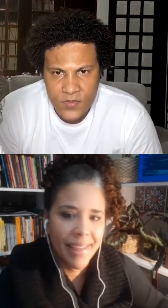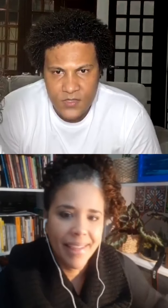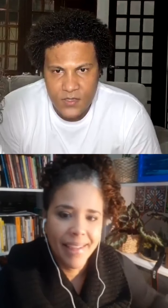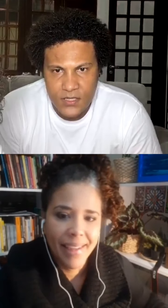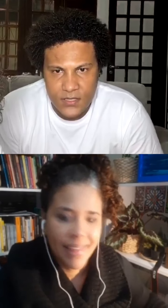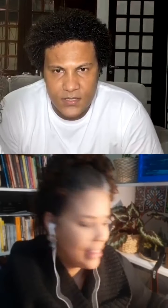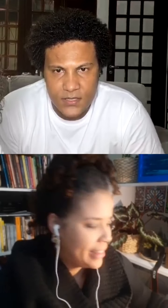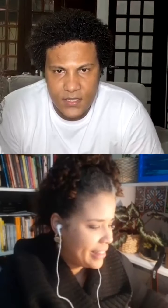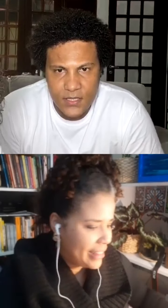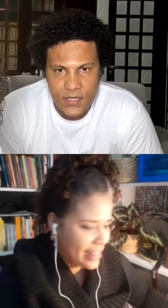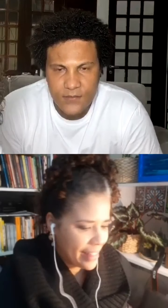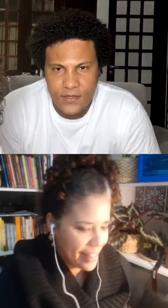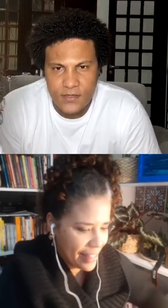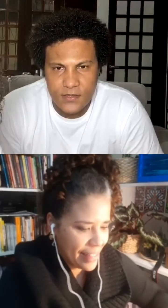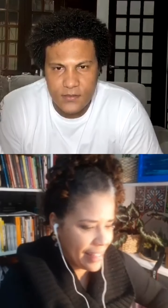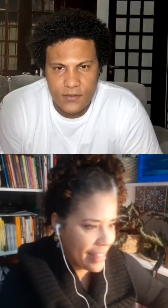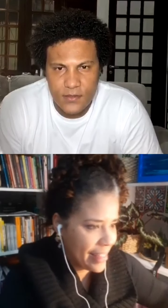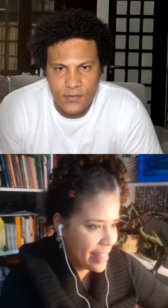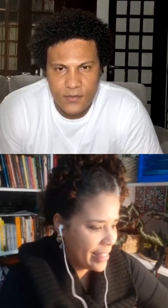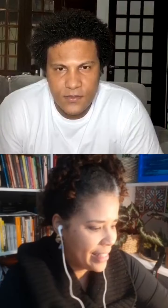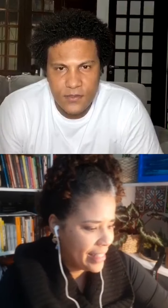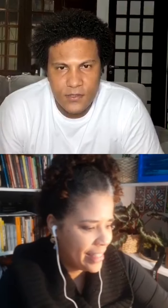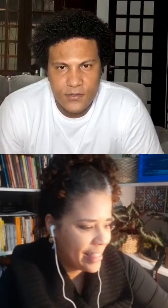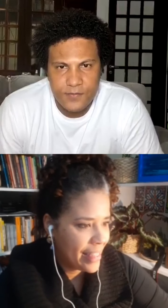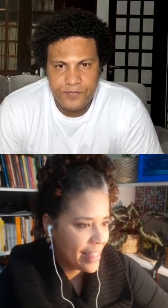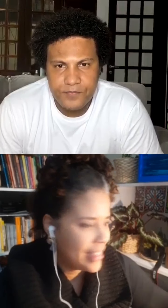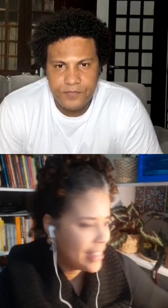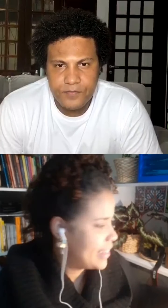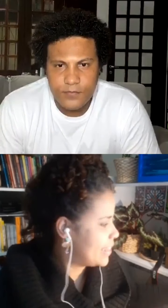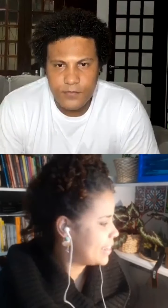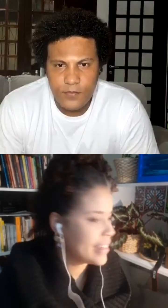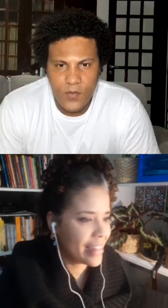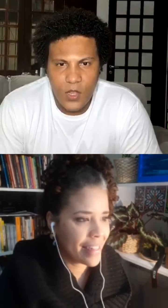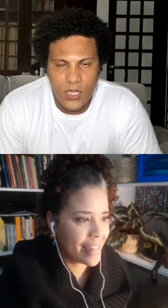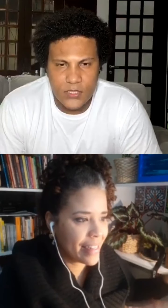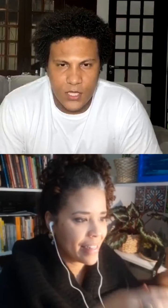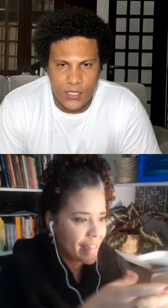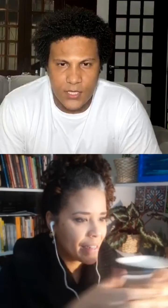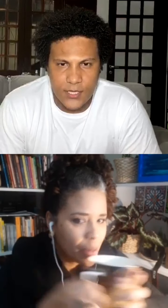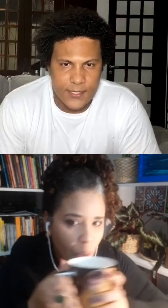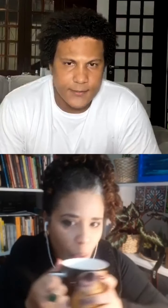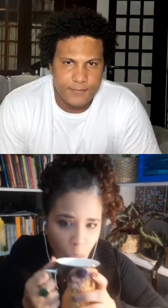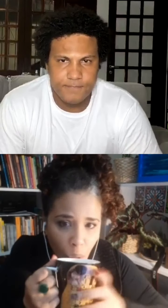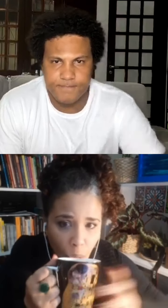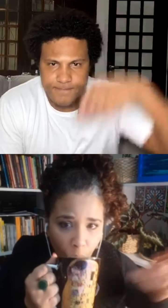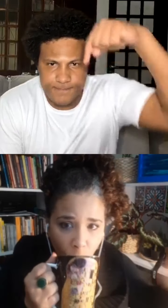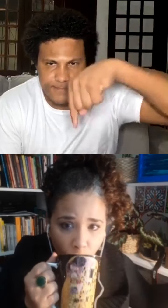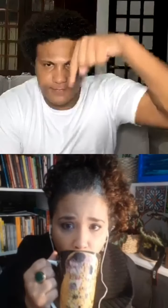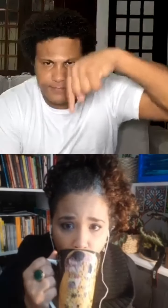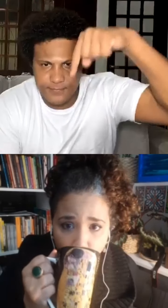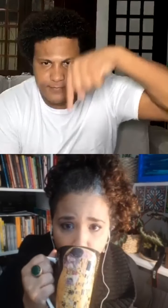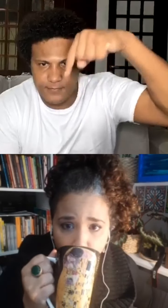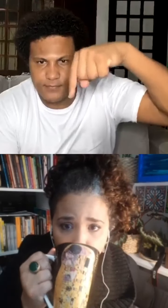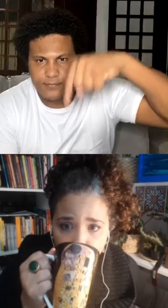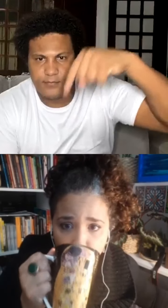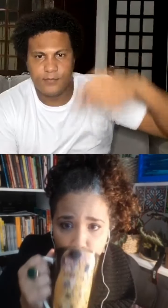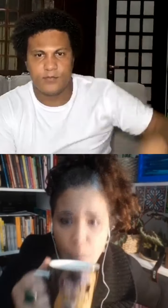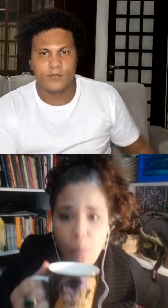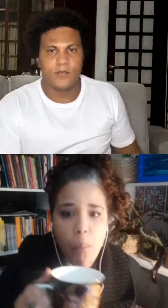Vamos ver assim. Acho que isso aqui é importante. Acho que muita gente tem. Olha só, querida.